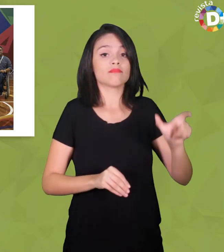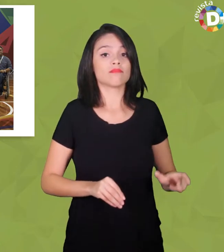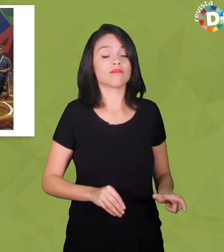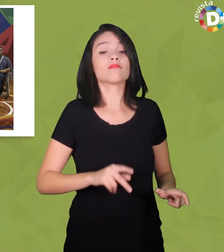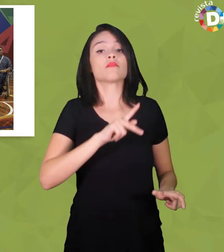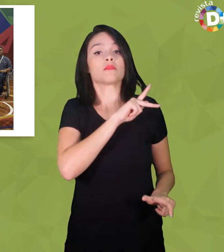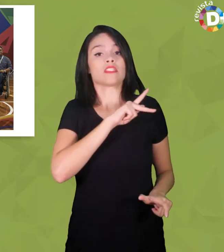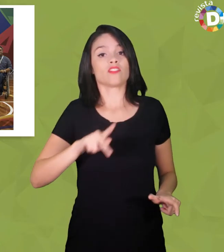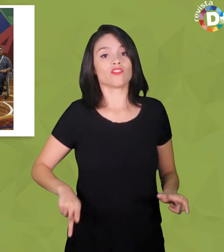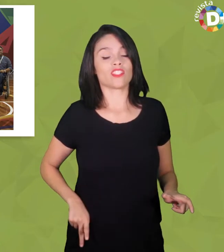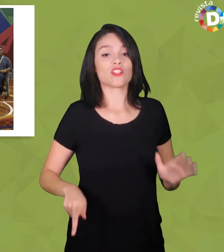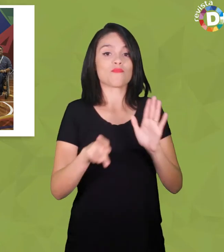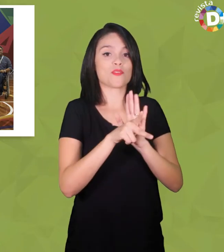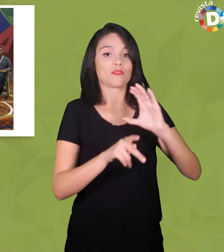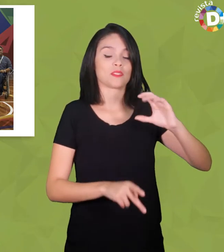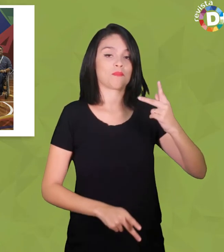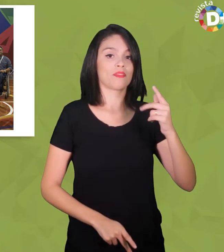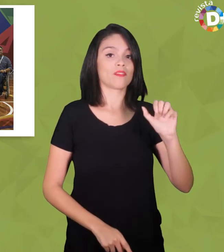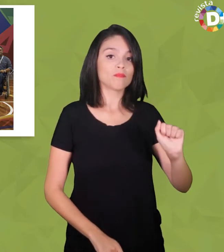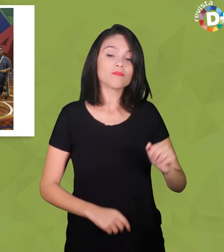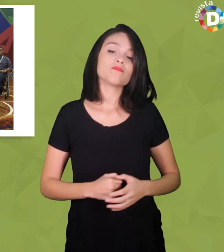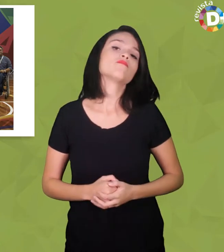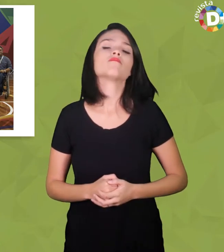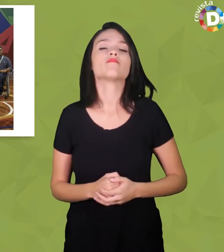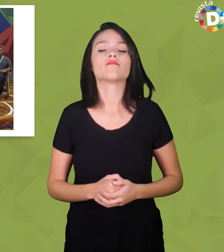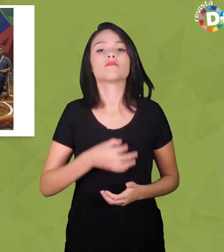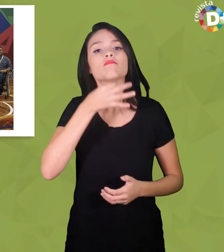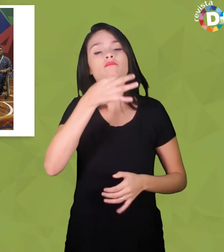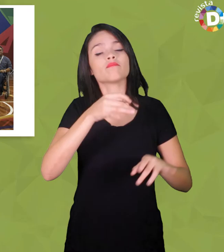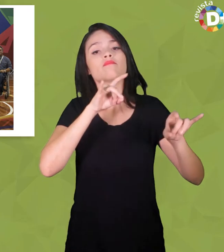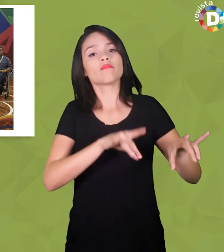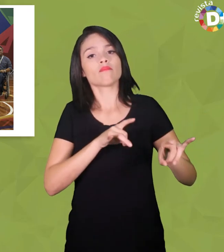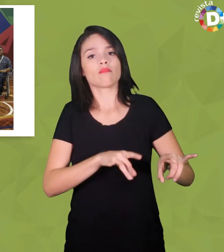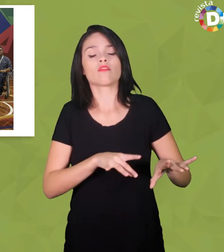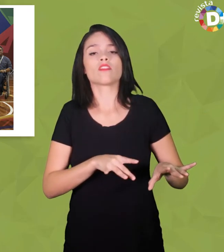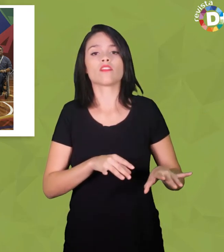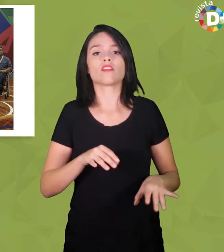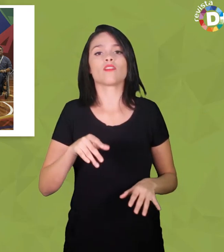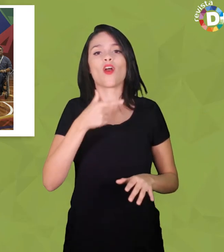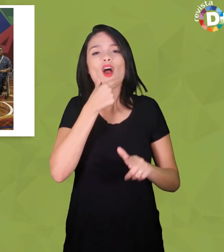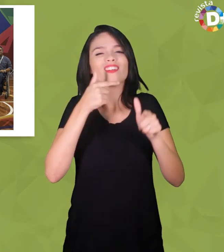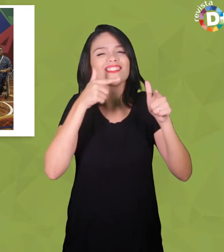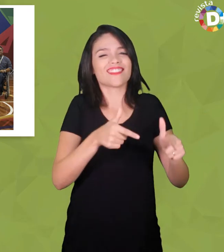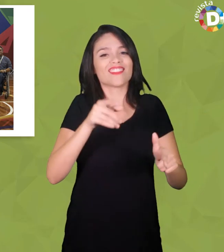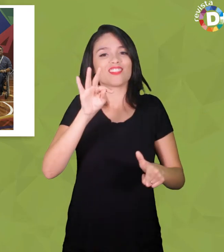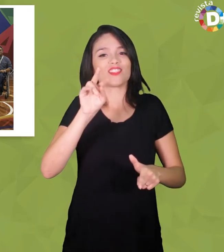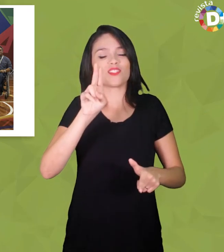cpa do ponto de vista técnico o tubiba destacou a